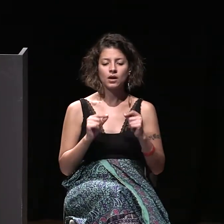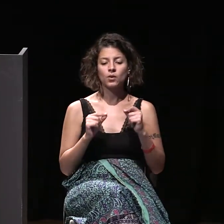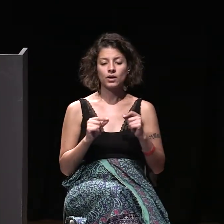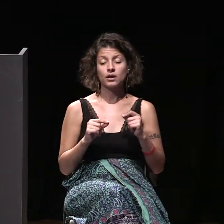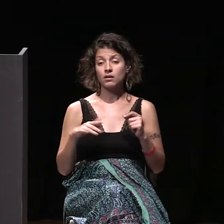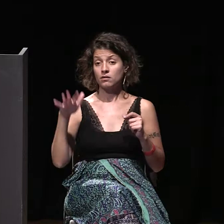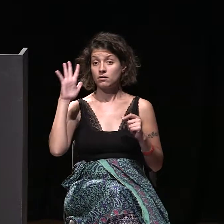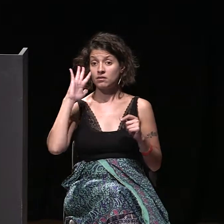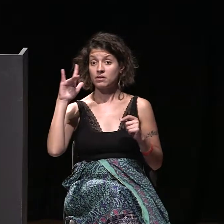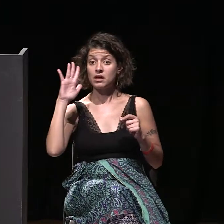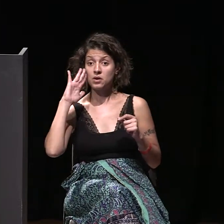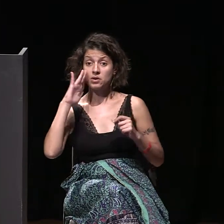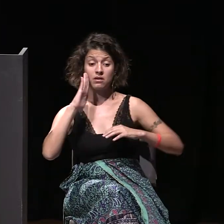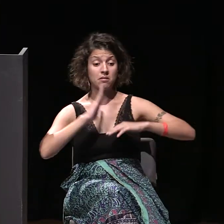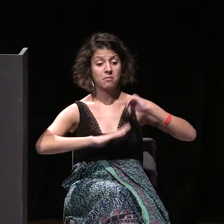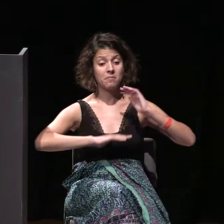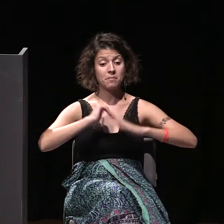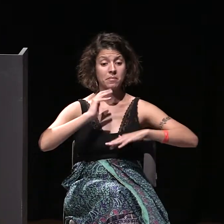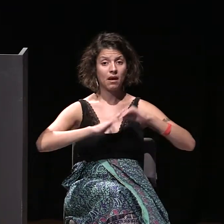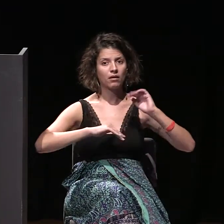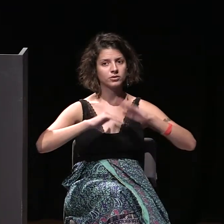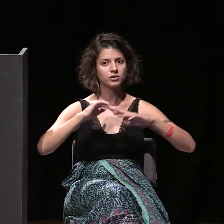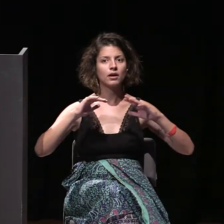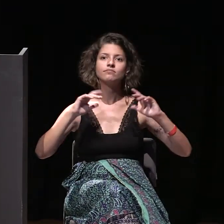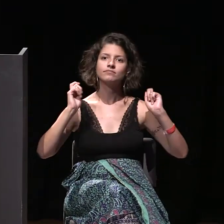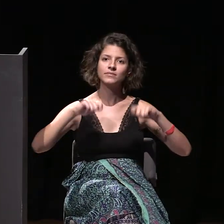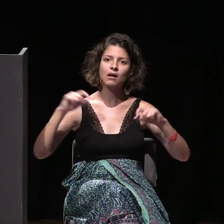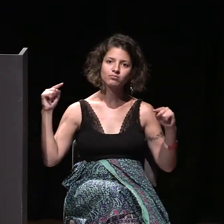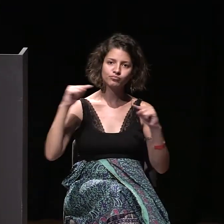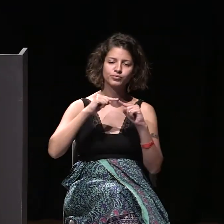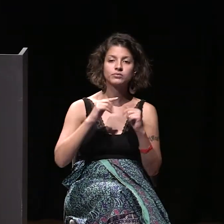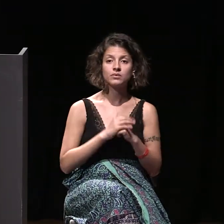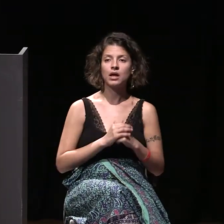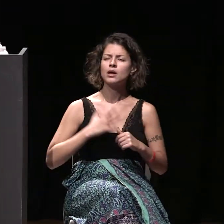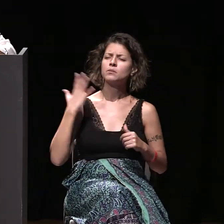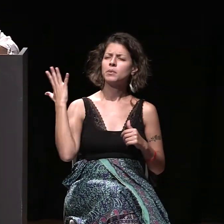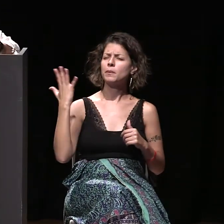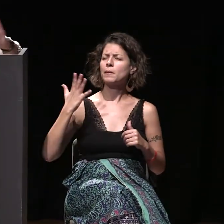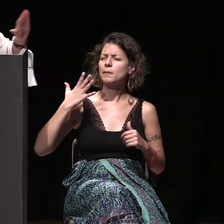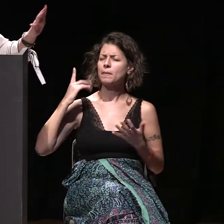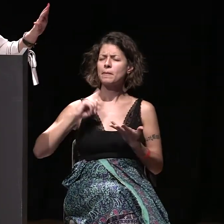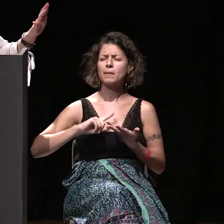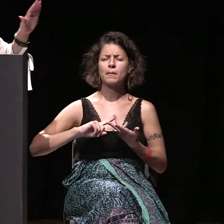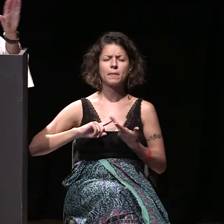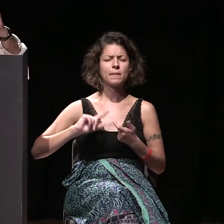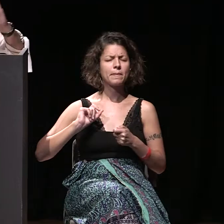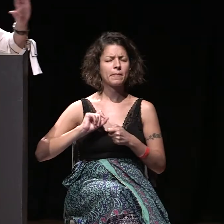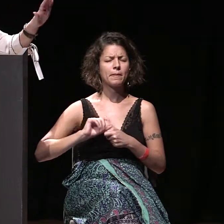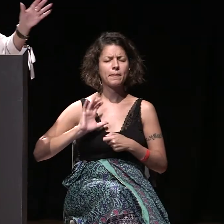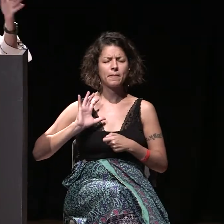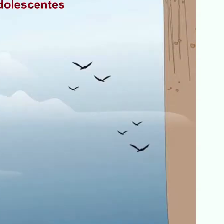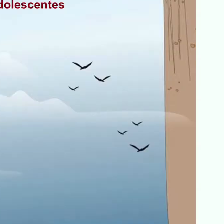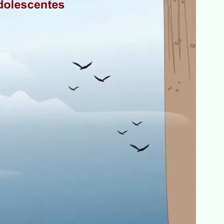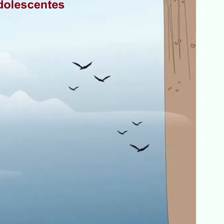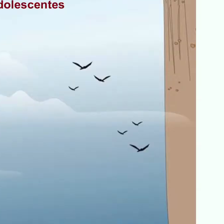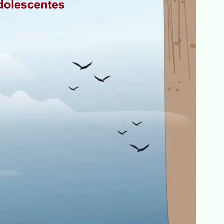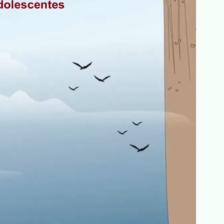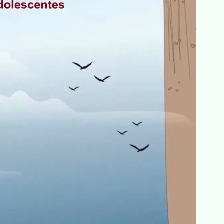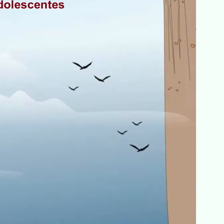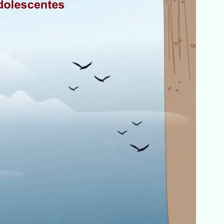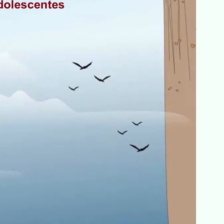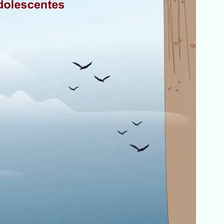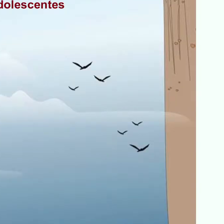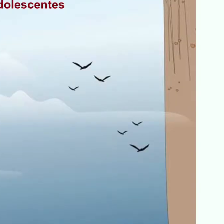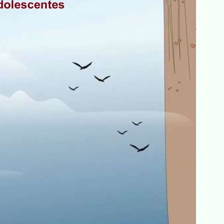e a prática, porque nós somos super bons no discurso, mas a prática, às vezes, é